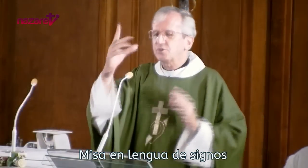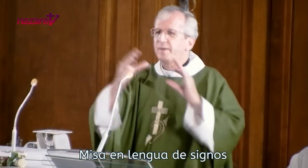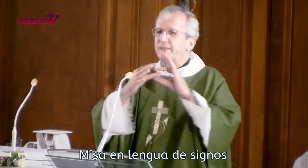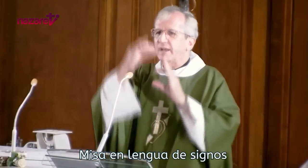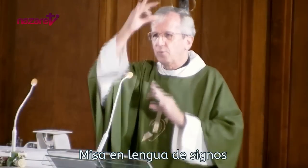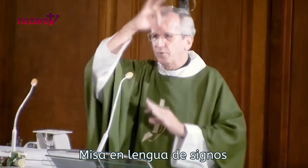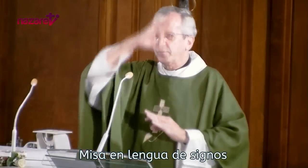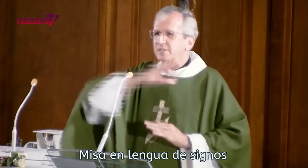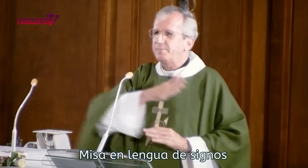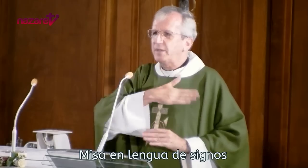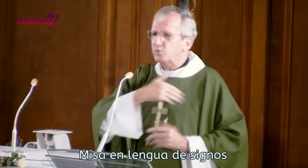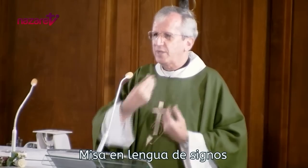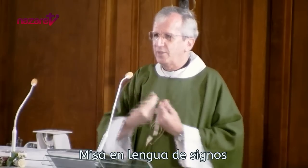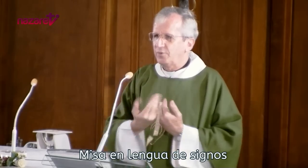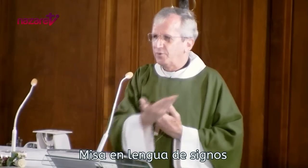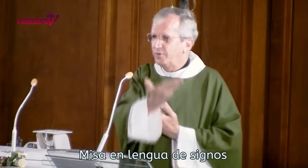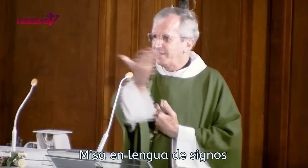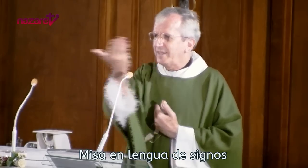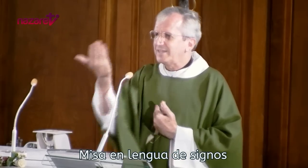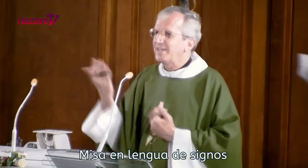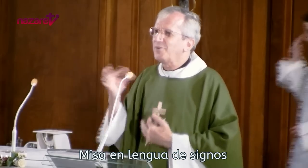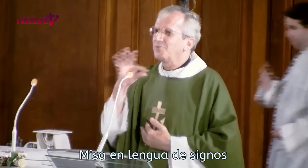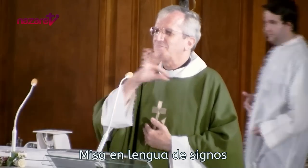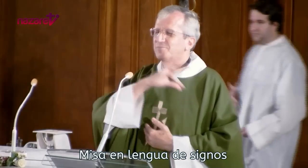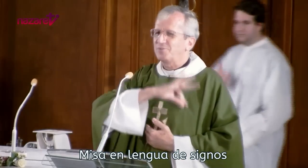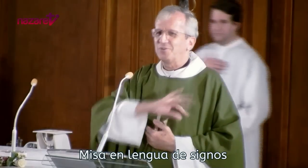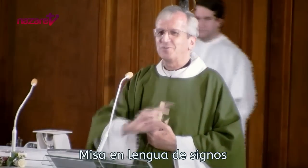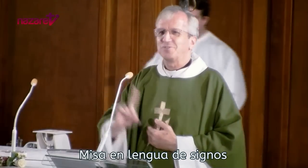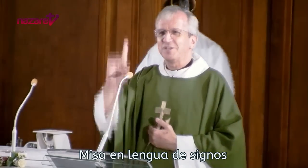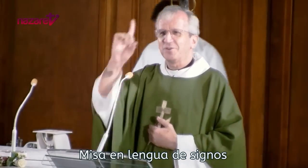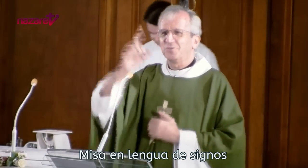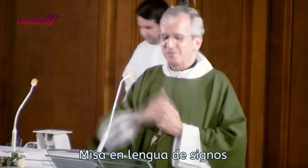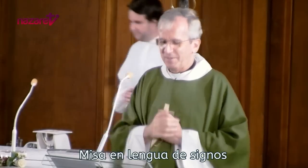Padre y la comunión del Espíritu Santo estén con todos vosotros y con tu Espíritu.